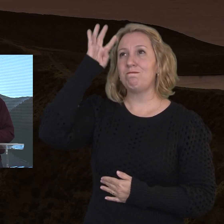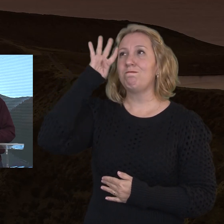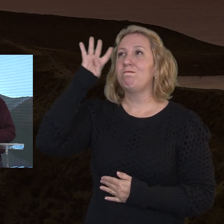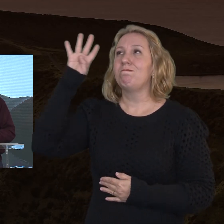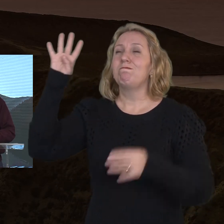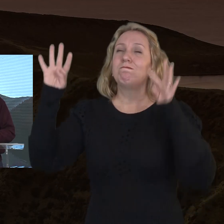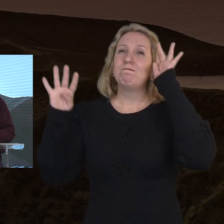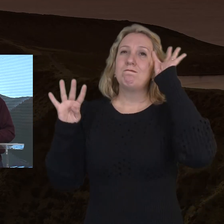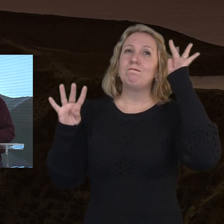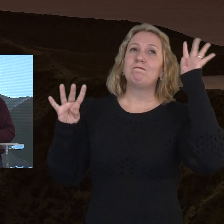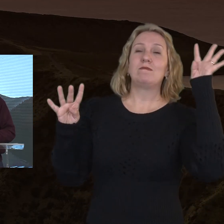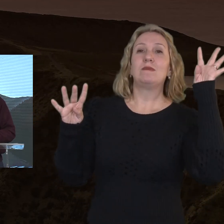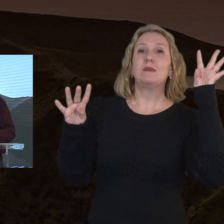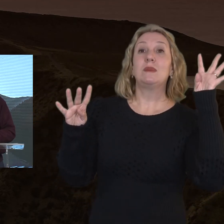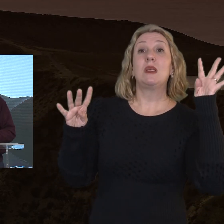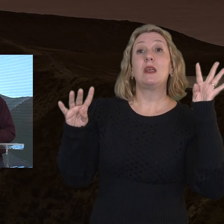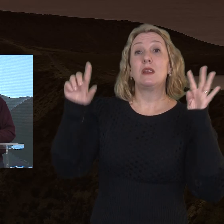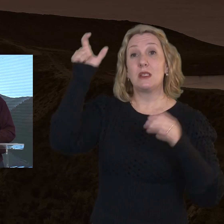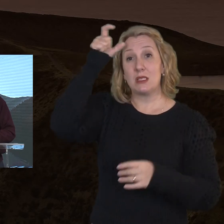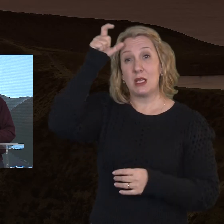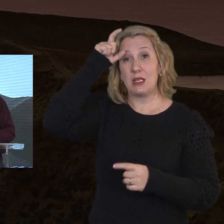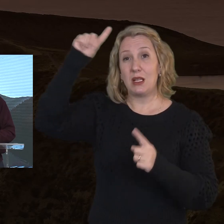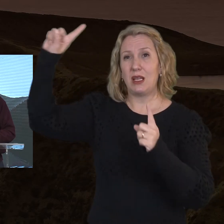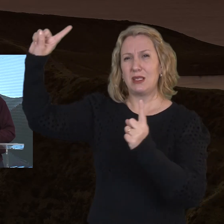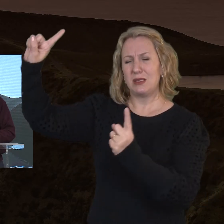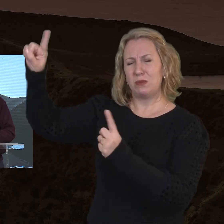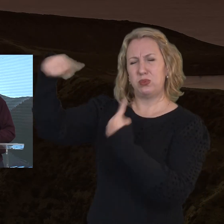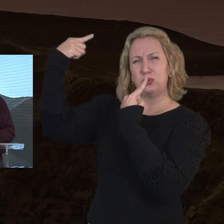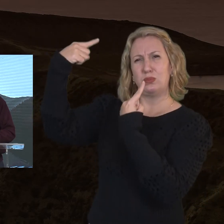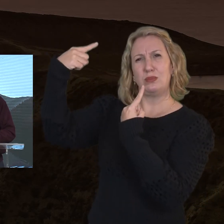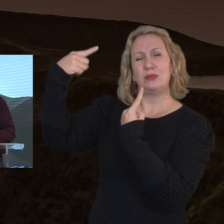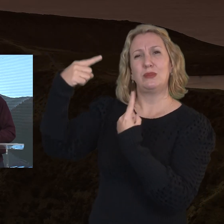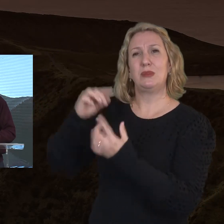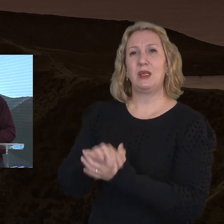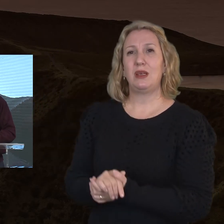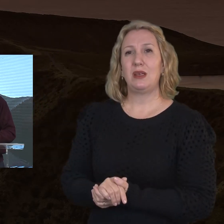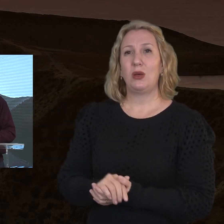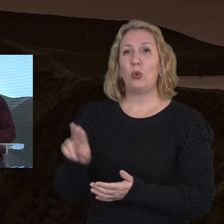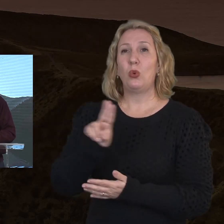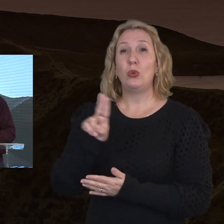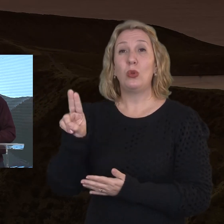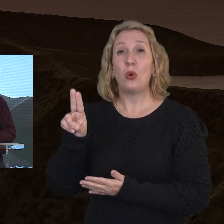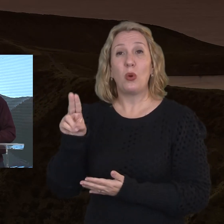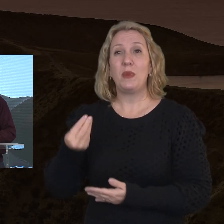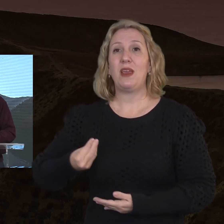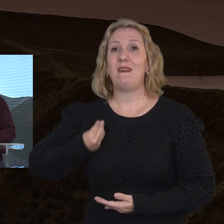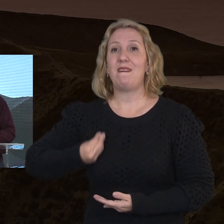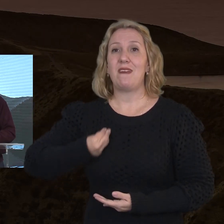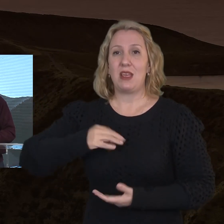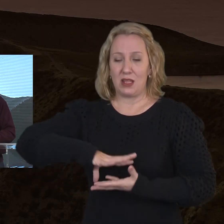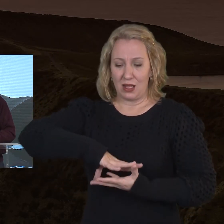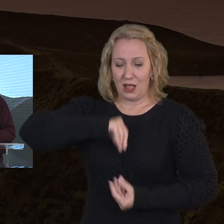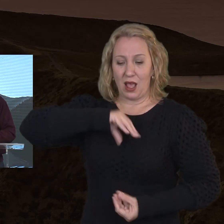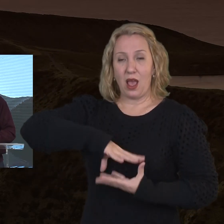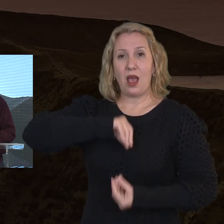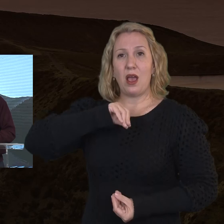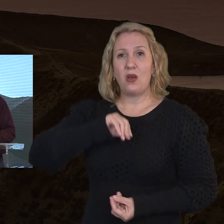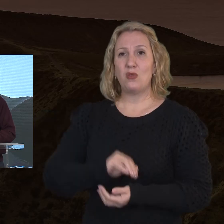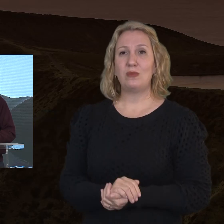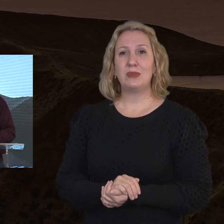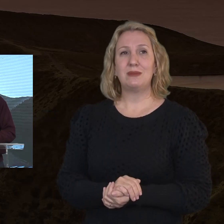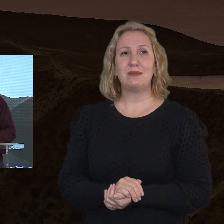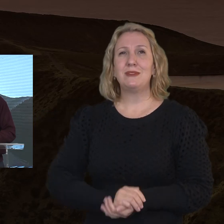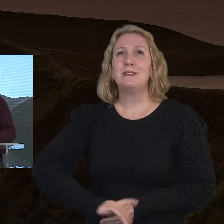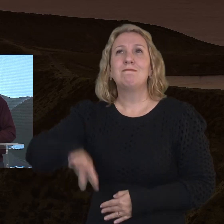ataques dele para debilitar a igreja essa é a chamada vida dá uma é na mente o homem fica na